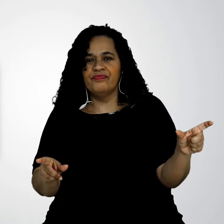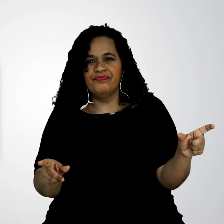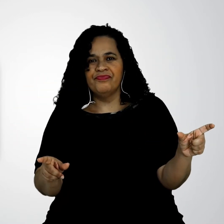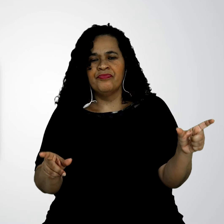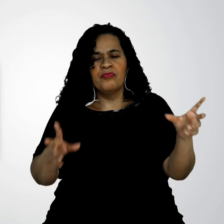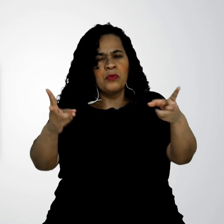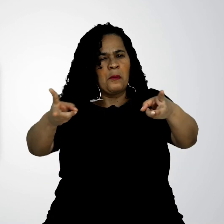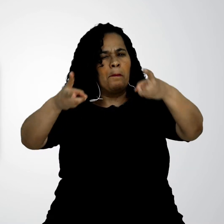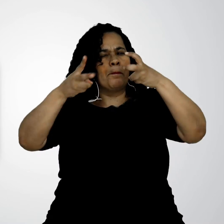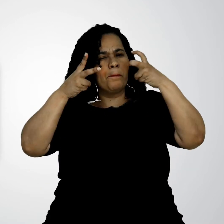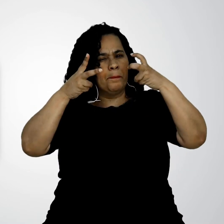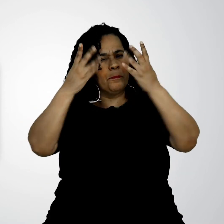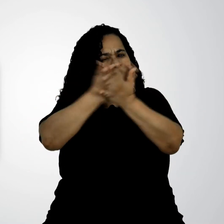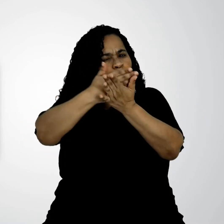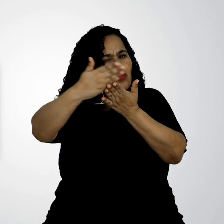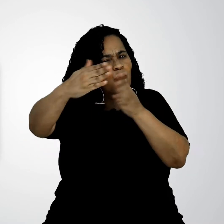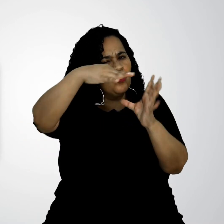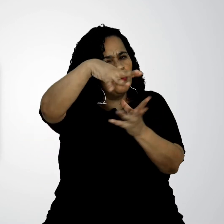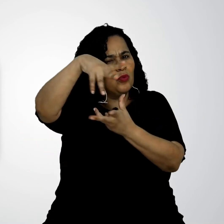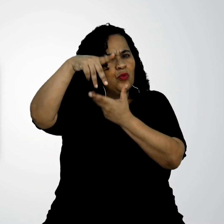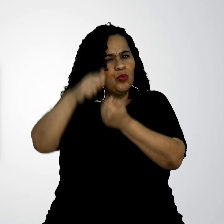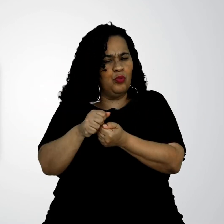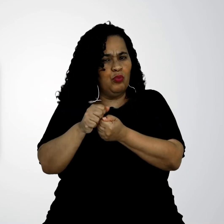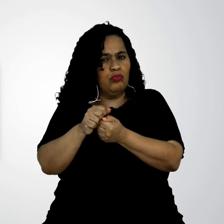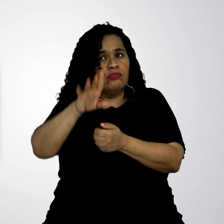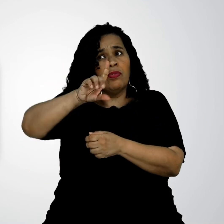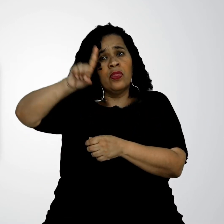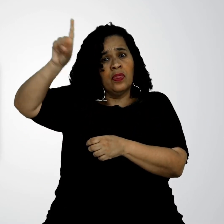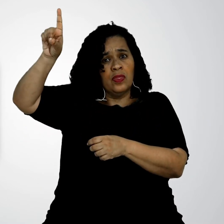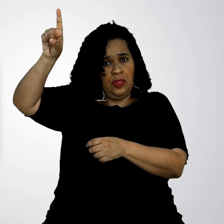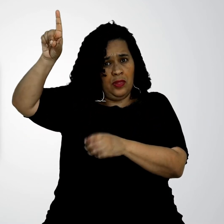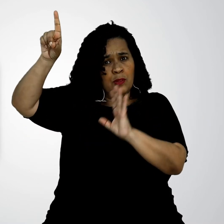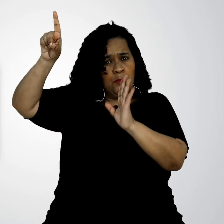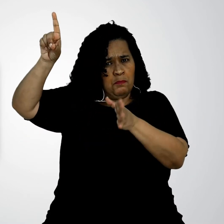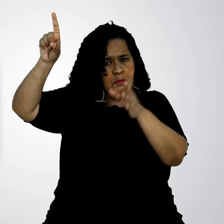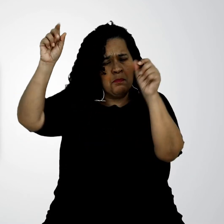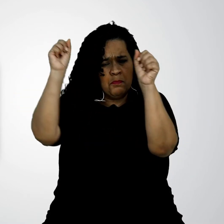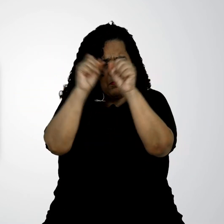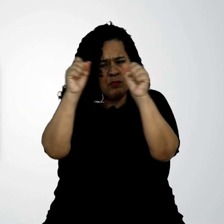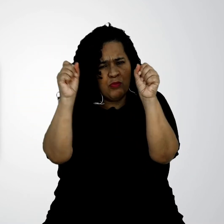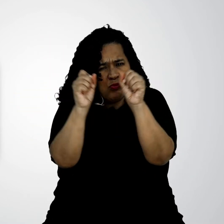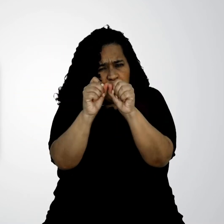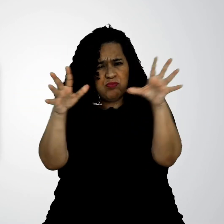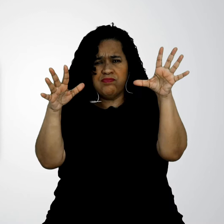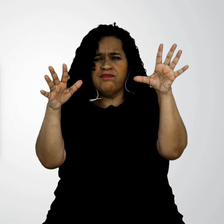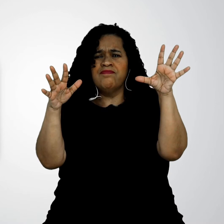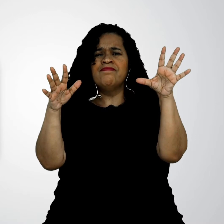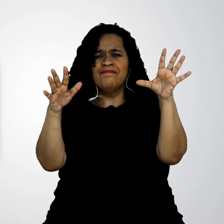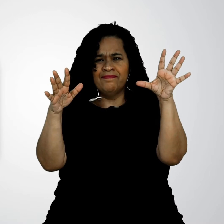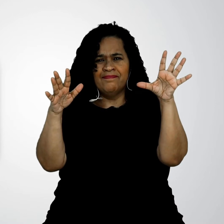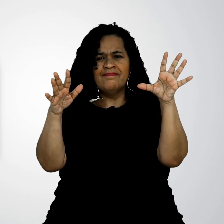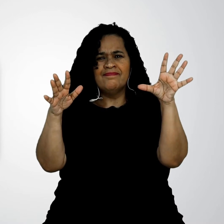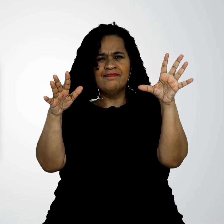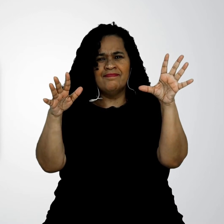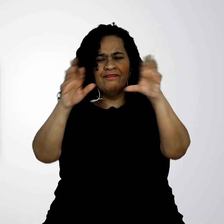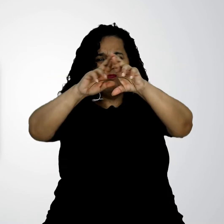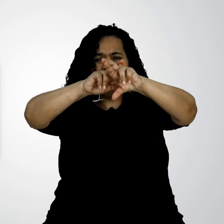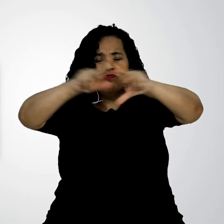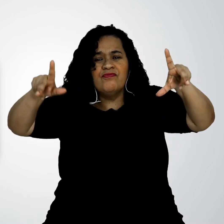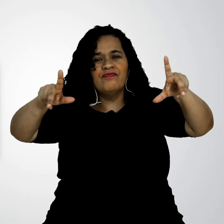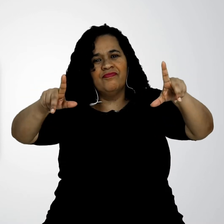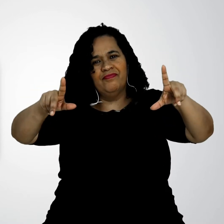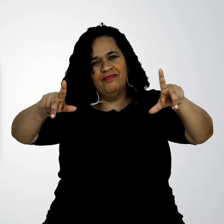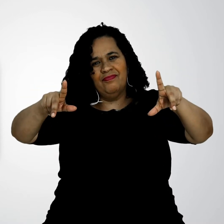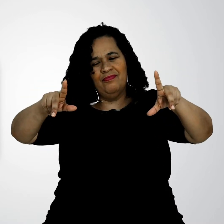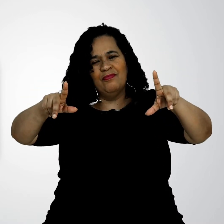gente percebe desde o princípio é que Deus ele faz uma distinção entre seres humanos, homens e